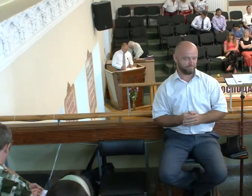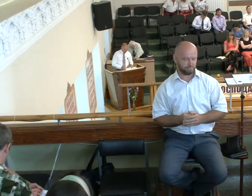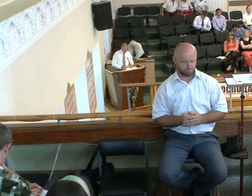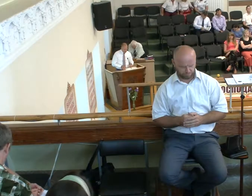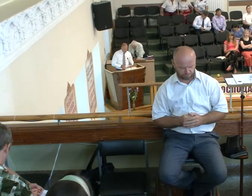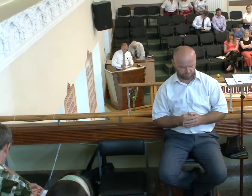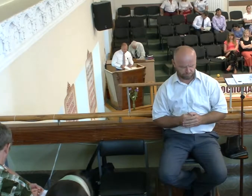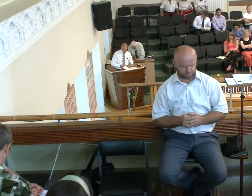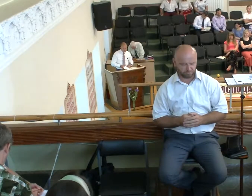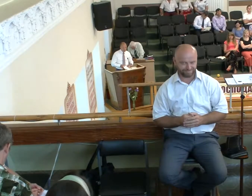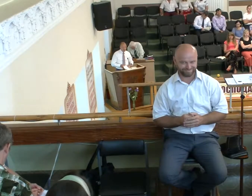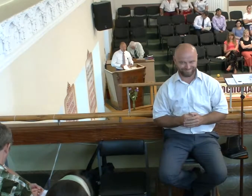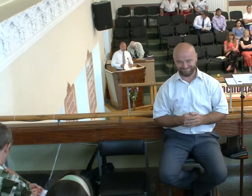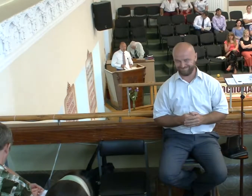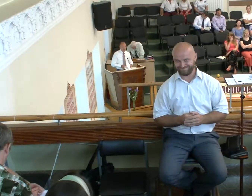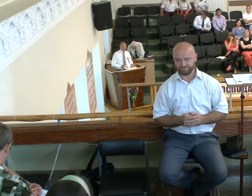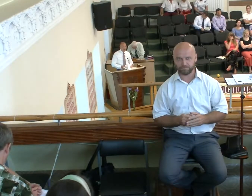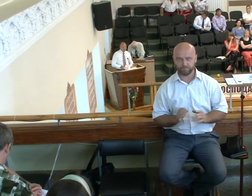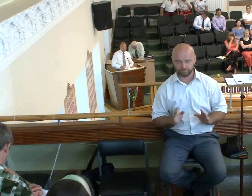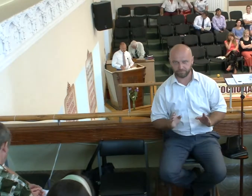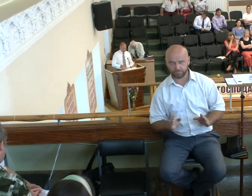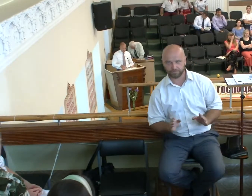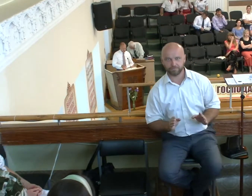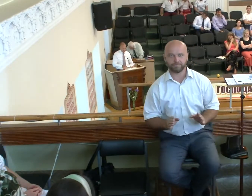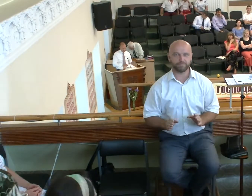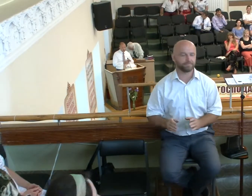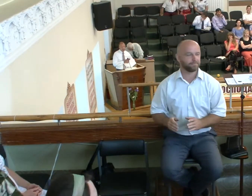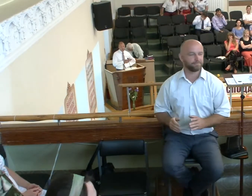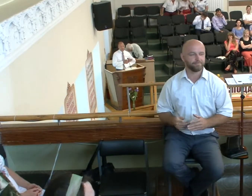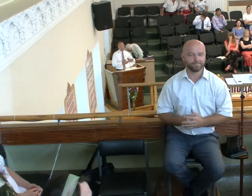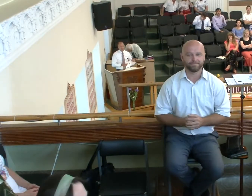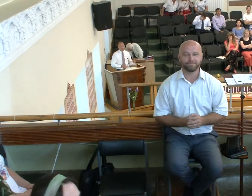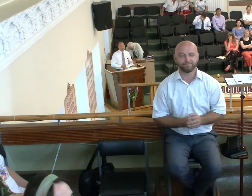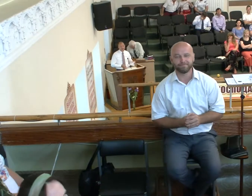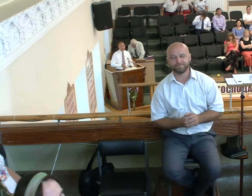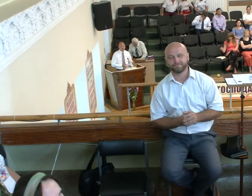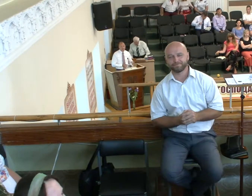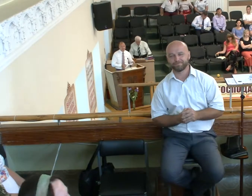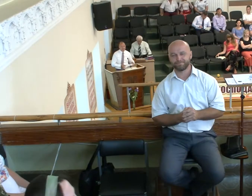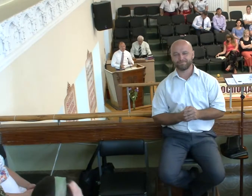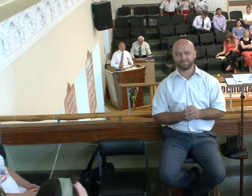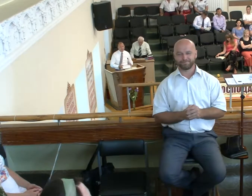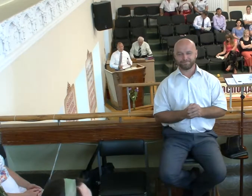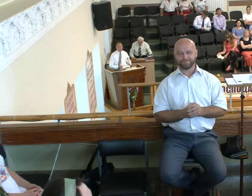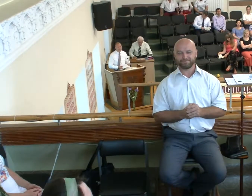Послание апостола Павла к Римлянам, 14 глава, 22 стих.